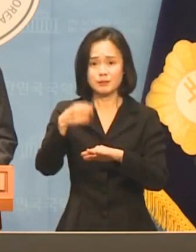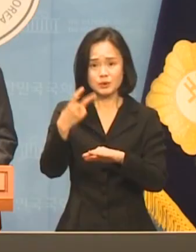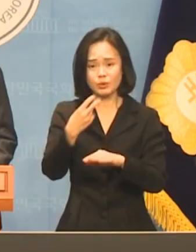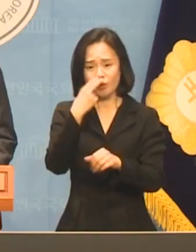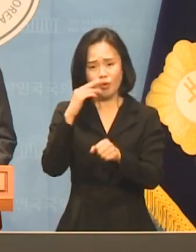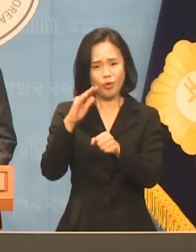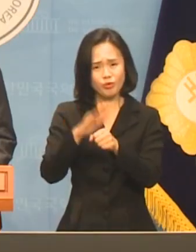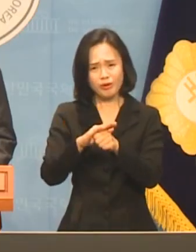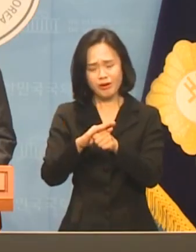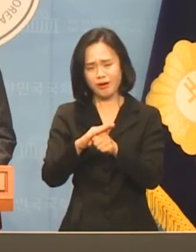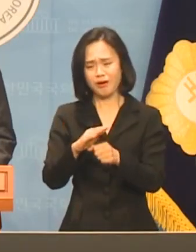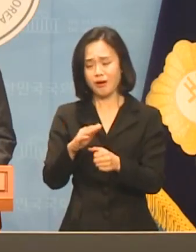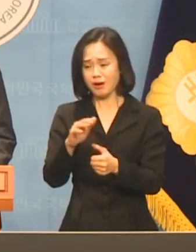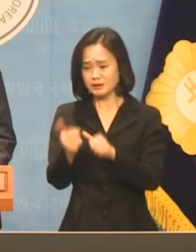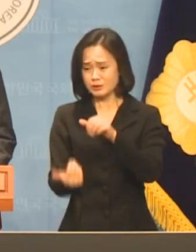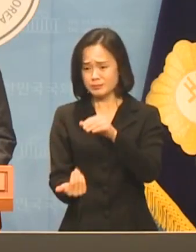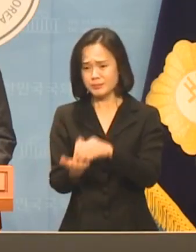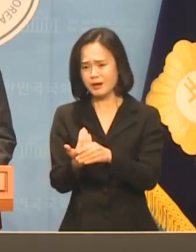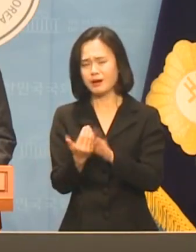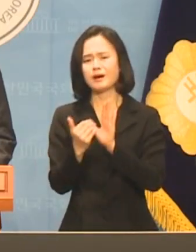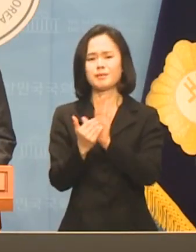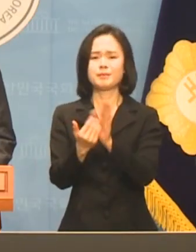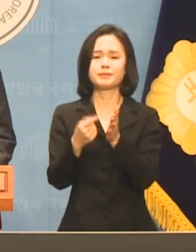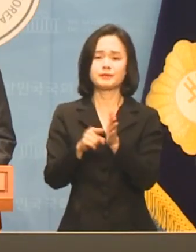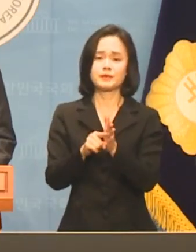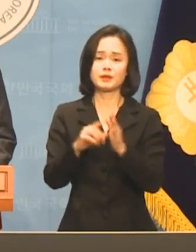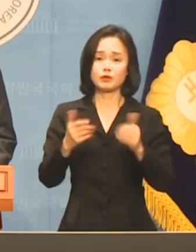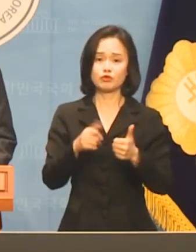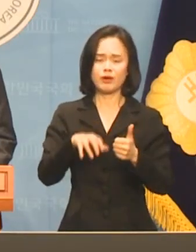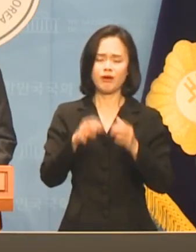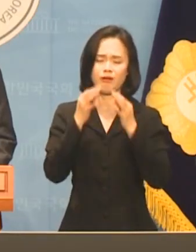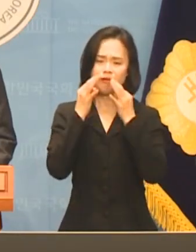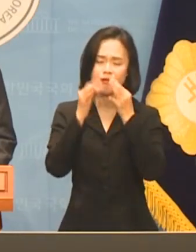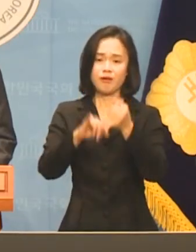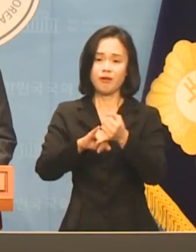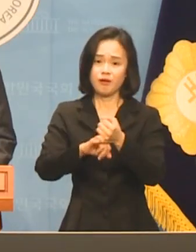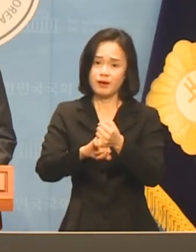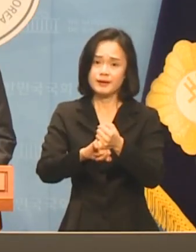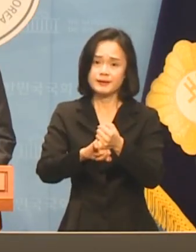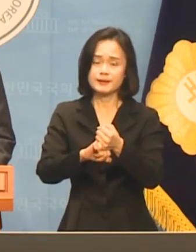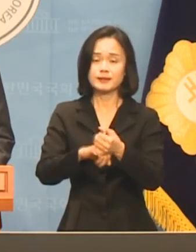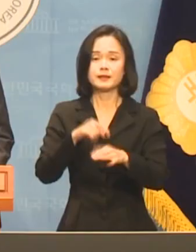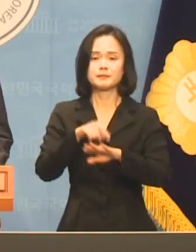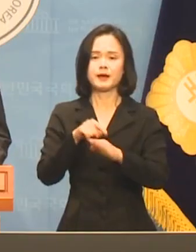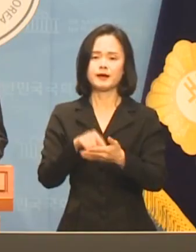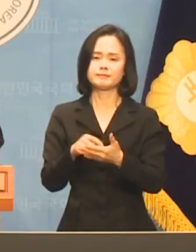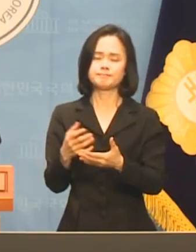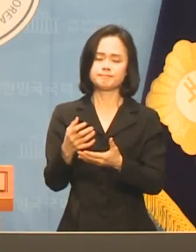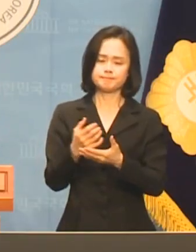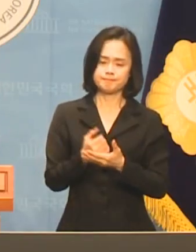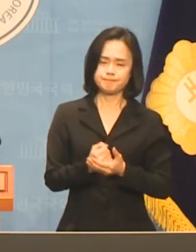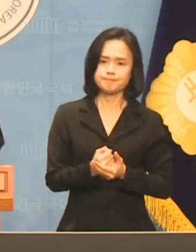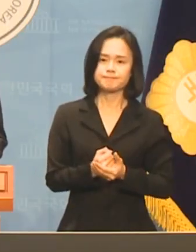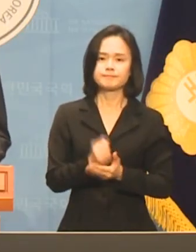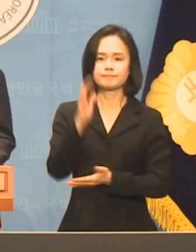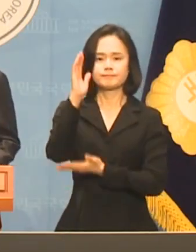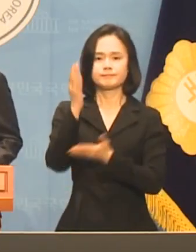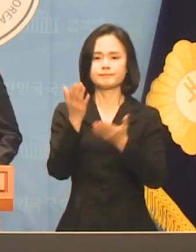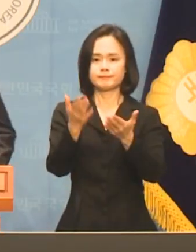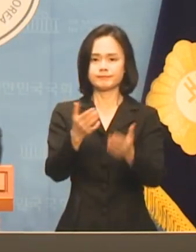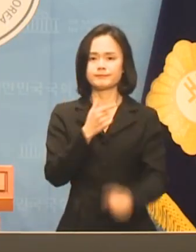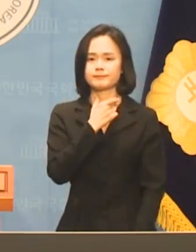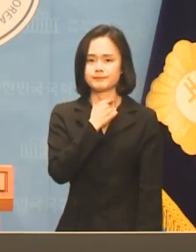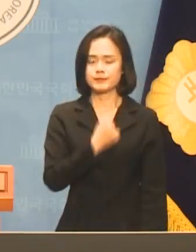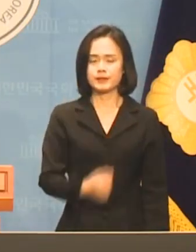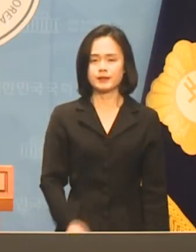나서겠습니다. 이런 마음을 담아 참석 의원님들께서 기자회견문을 낭독해 주시겠습니다.